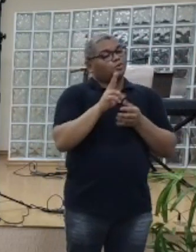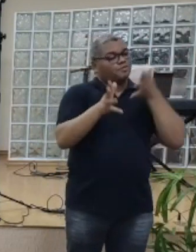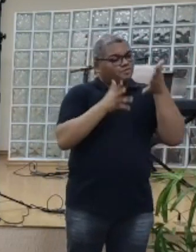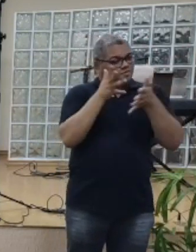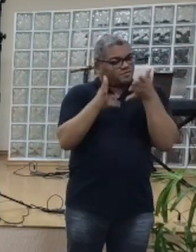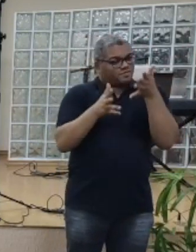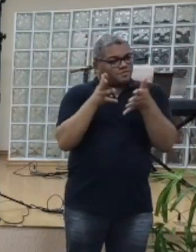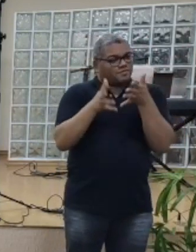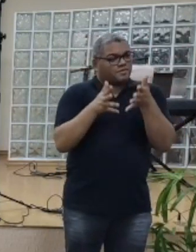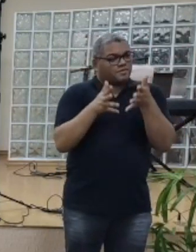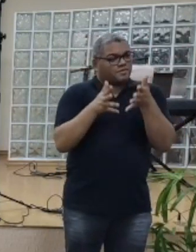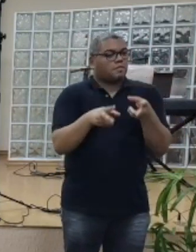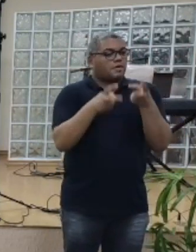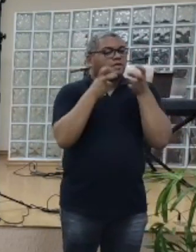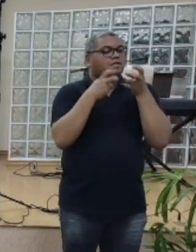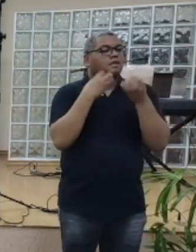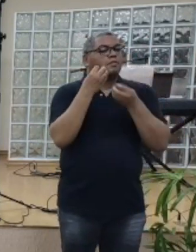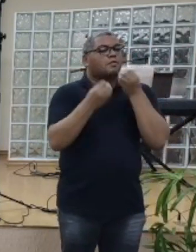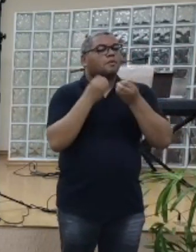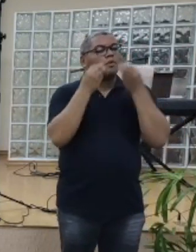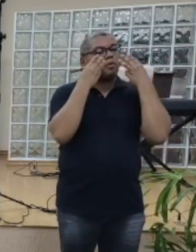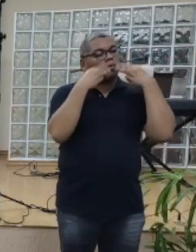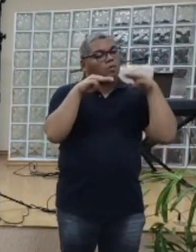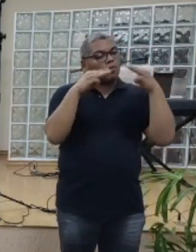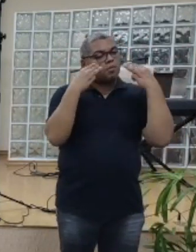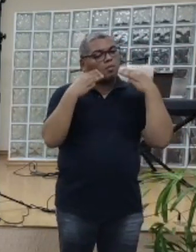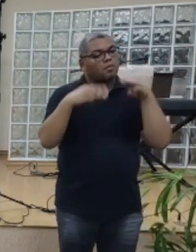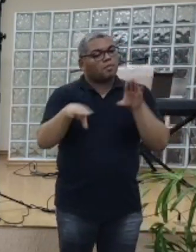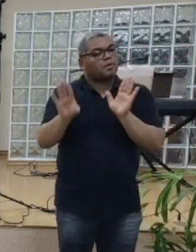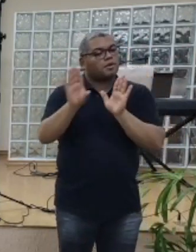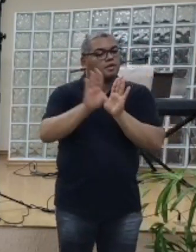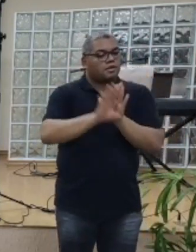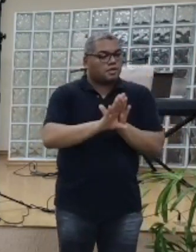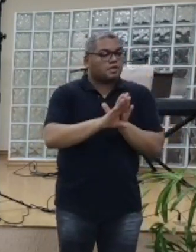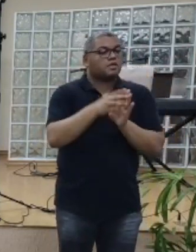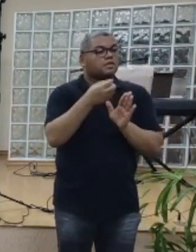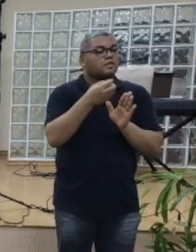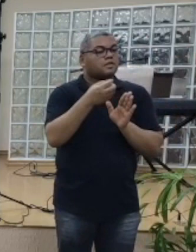está chegando. Se nós tivéssemos lido, então, esta carta